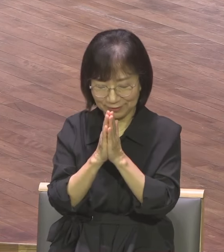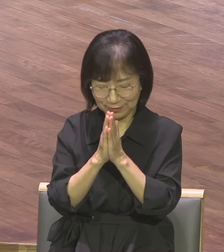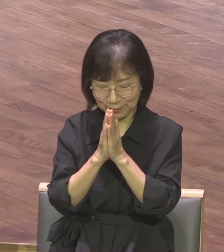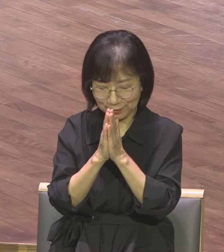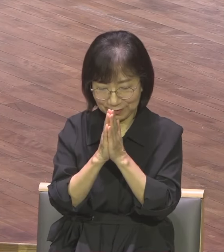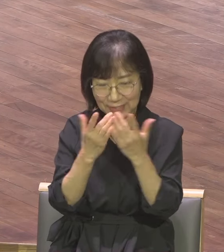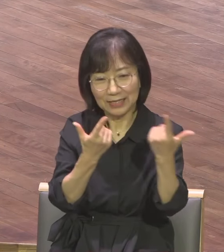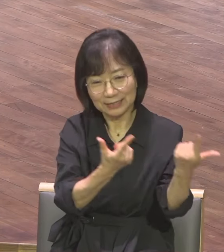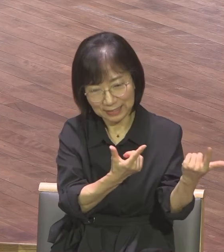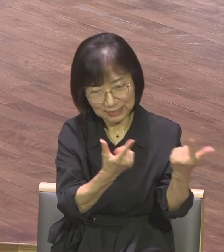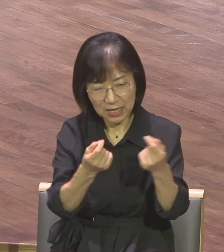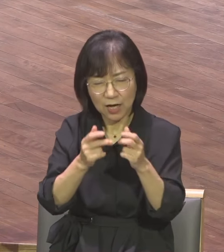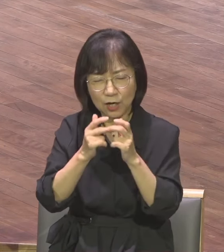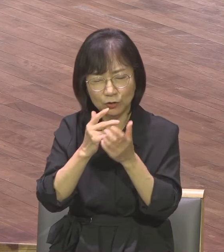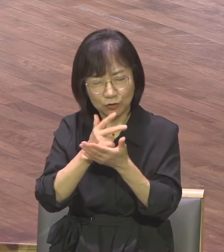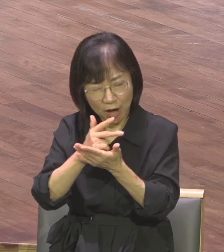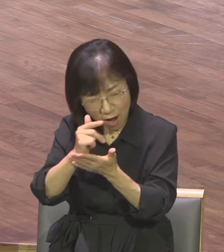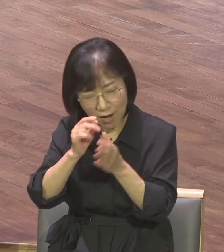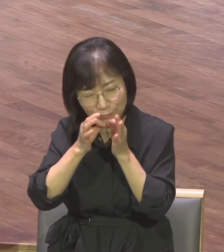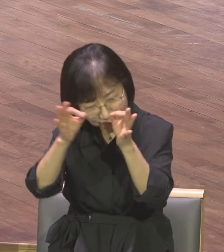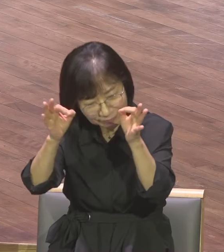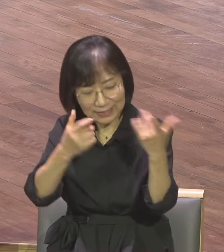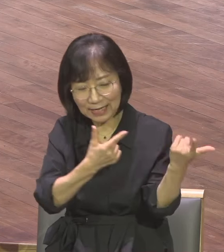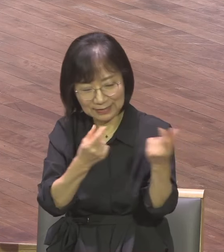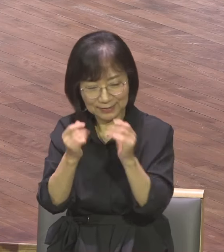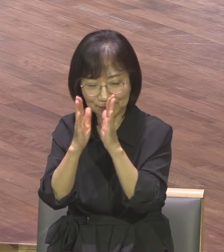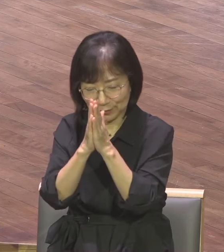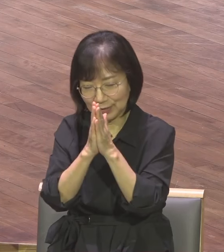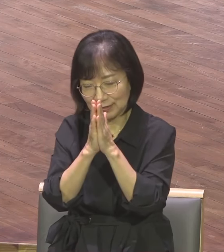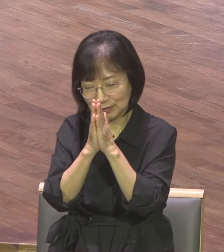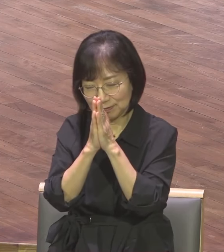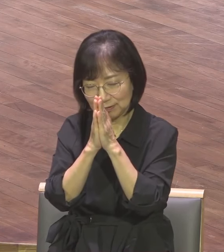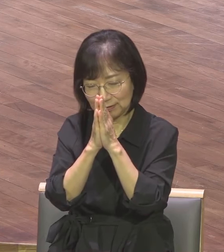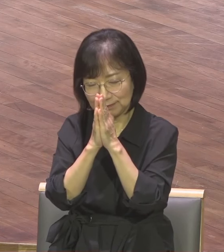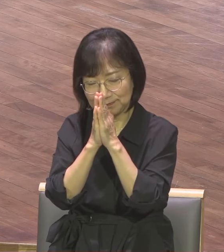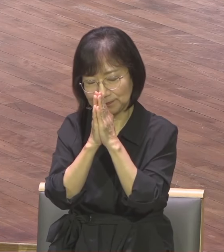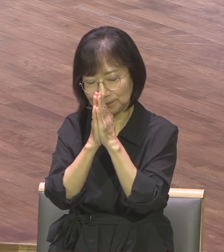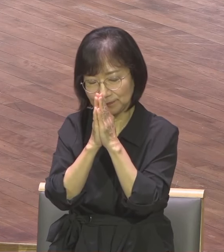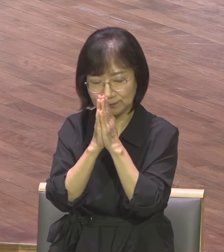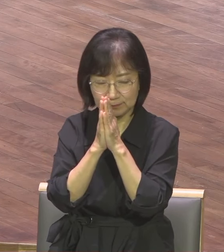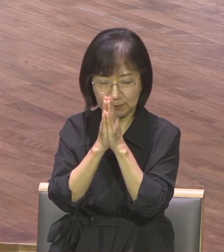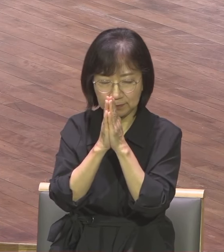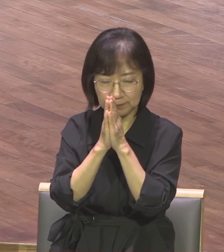크게 외치고 하나님 앞에 간결히 기도하겠습니다 주여 오늘도